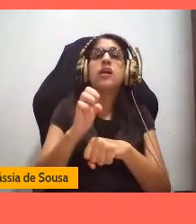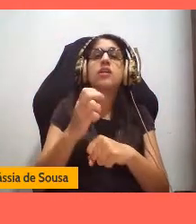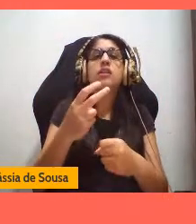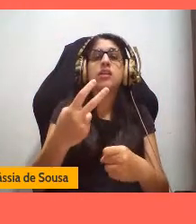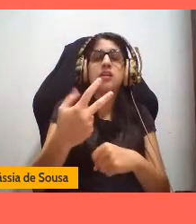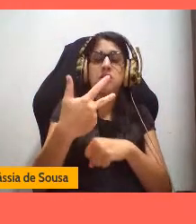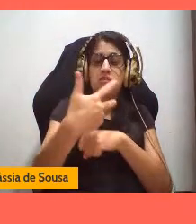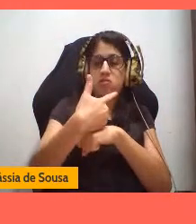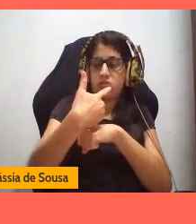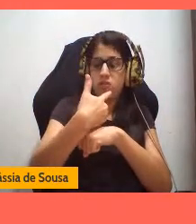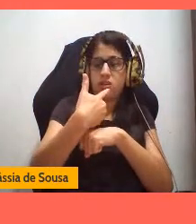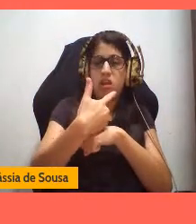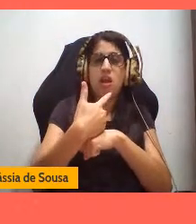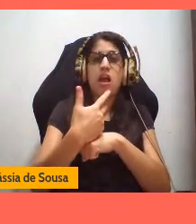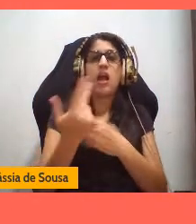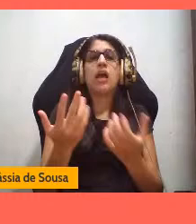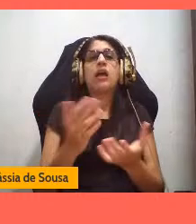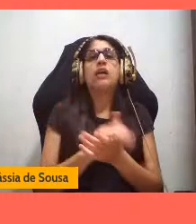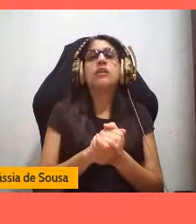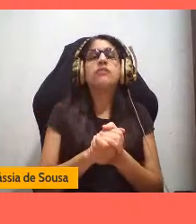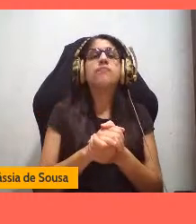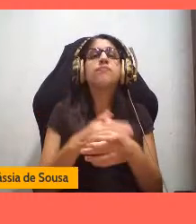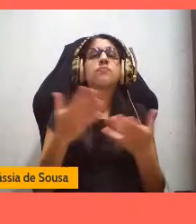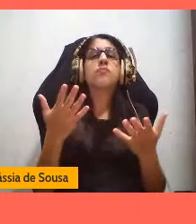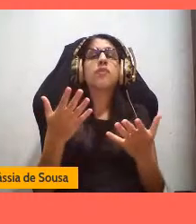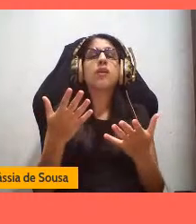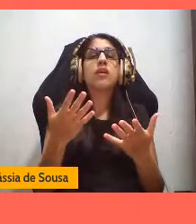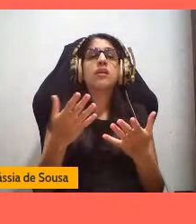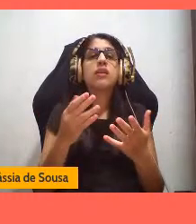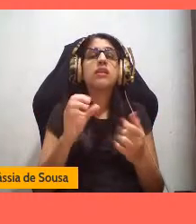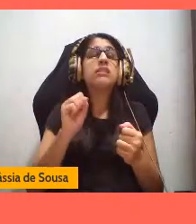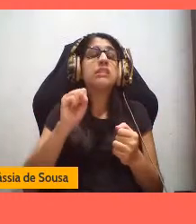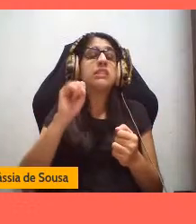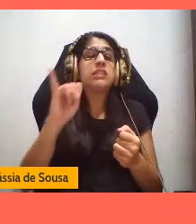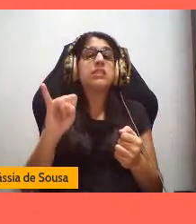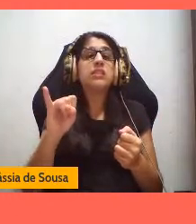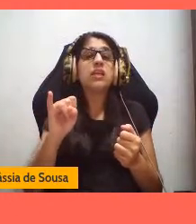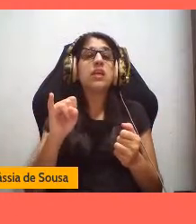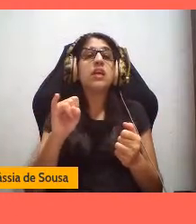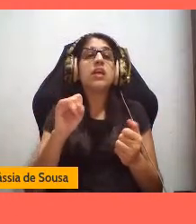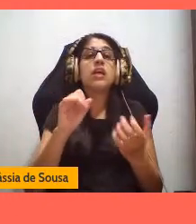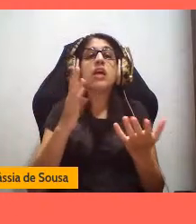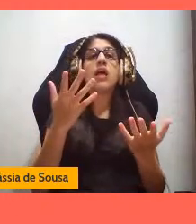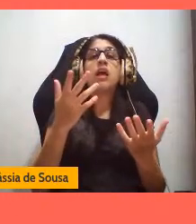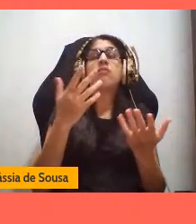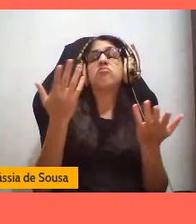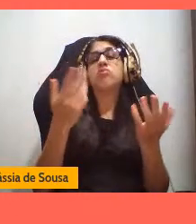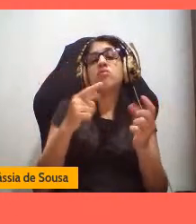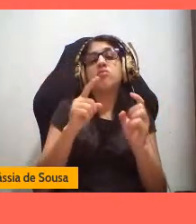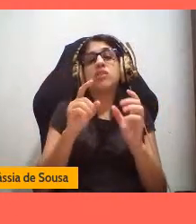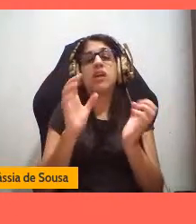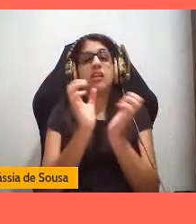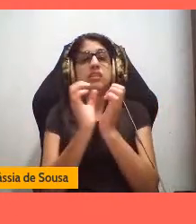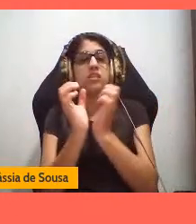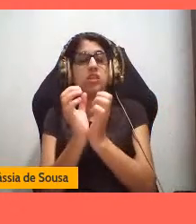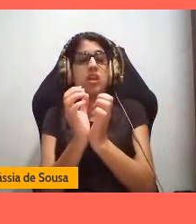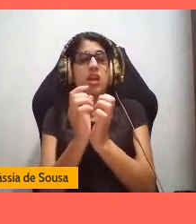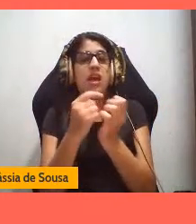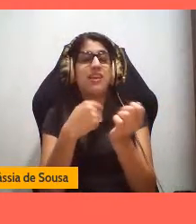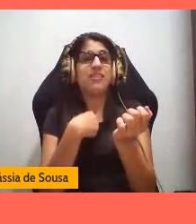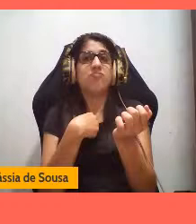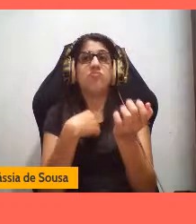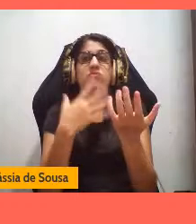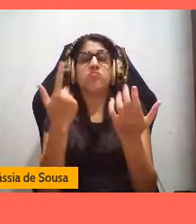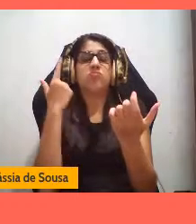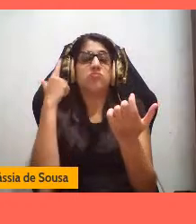agradeci muito, porque se não fosse a assessoria, talvez não teria passado no período passado. Então, assim, a mostra ela